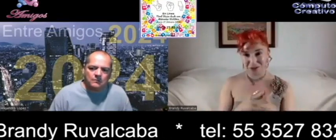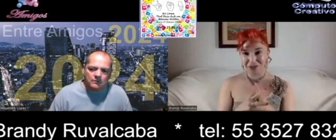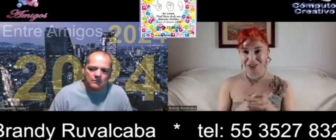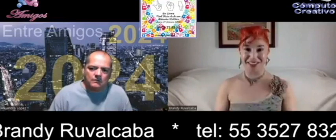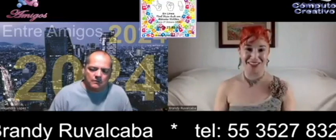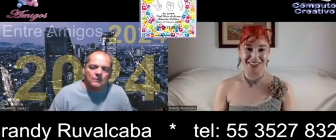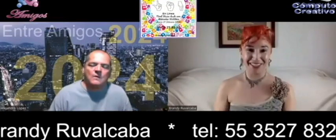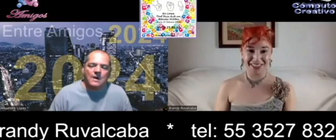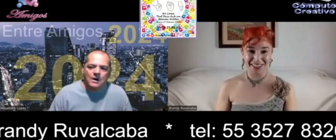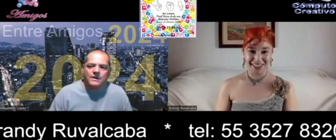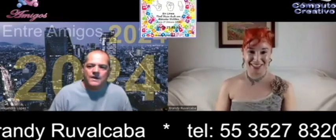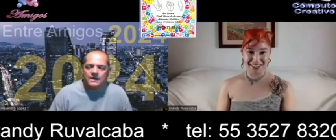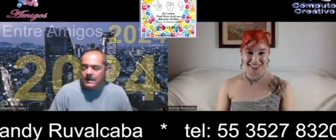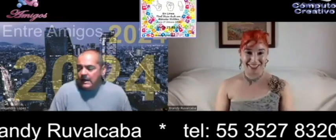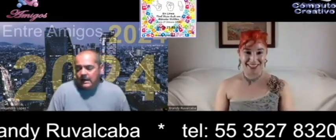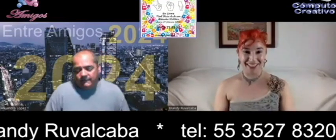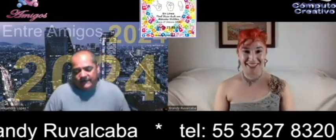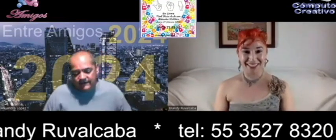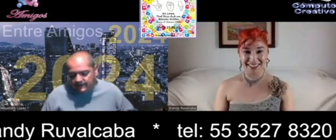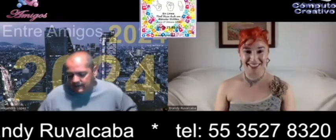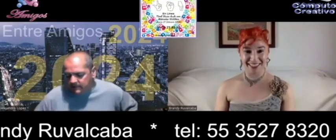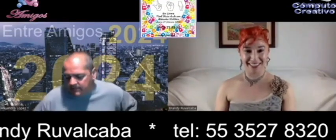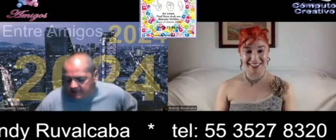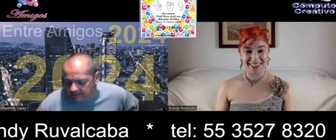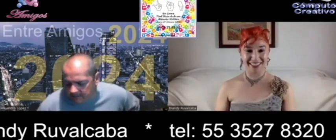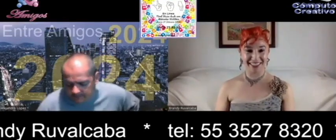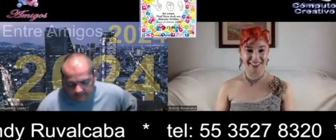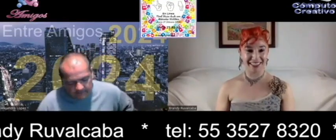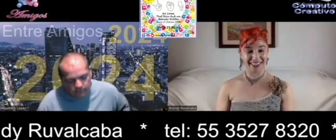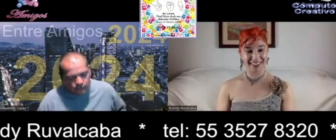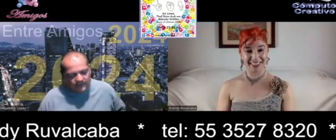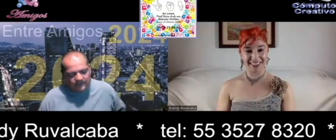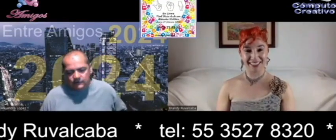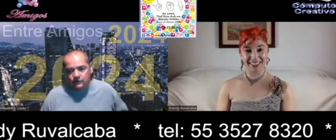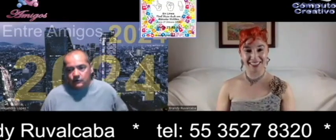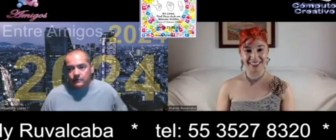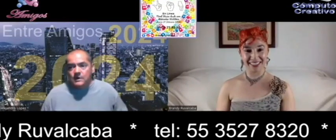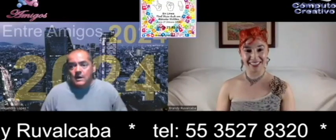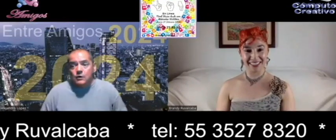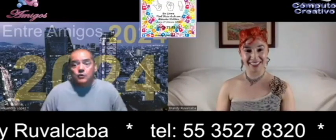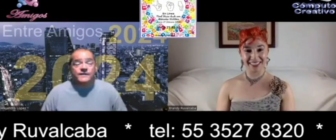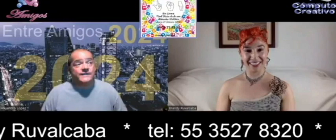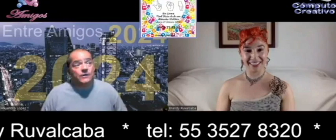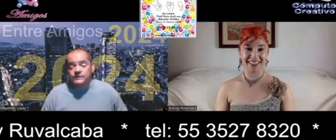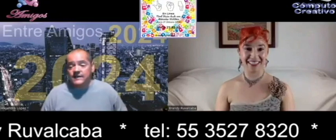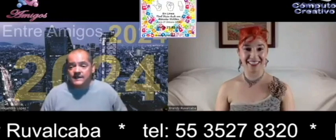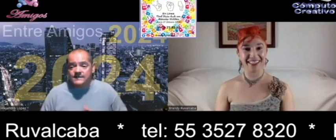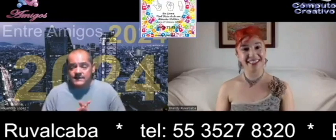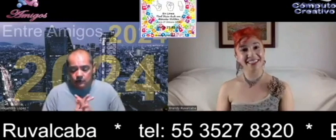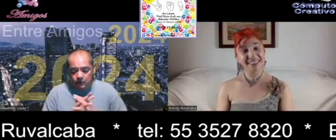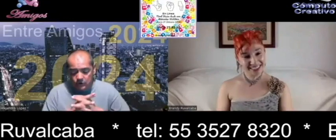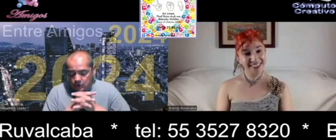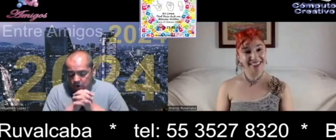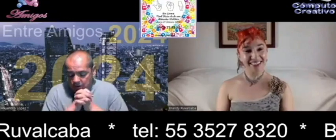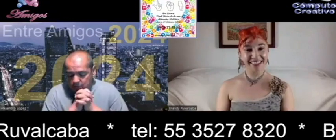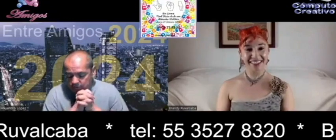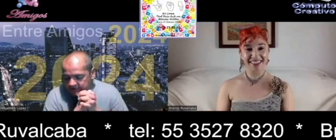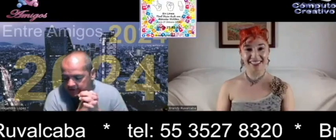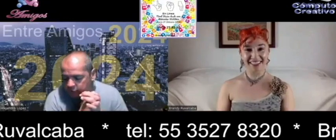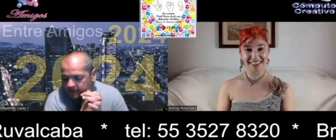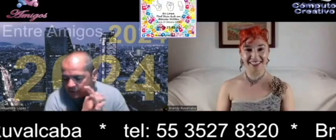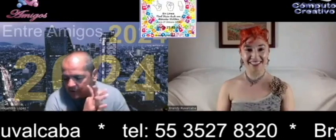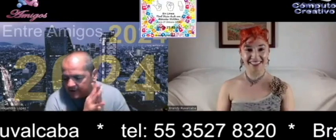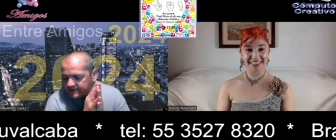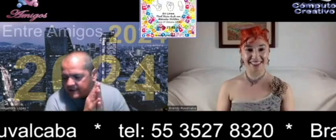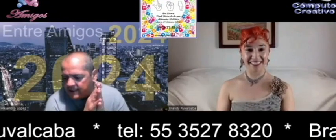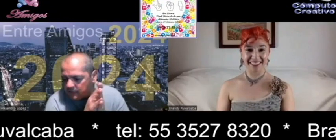con dos. Ah, ok. Fíjate que a mí me llamaba también mucho la atención, no sé si lo sigan haciendo, no sé si